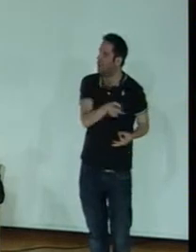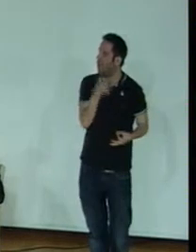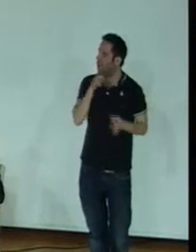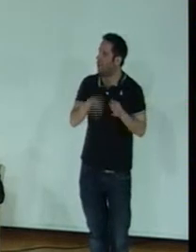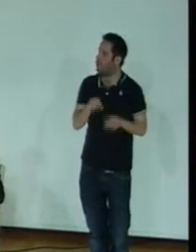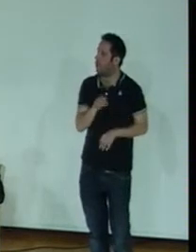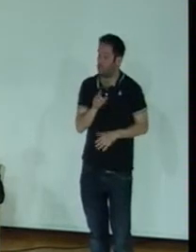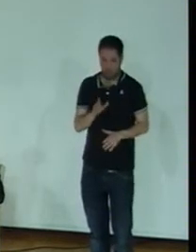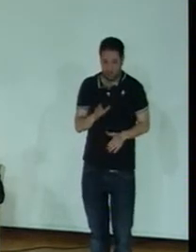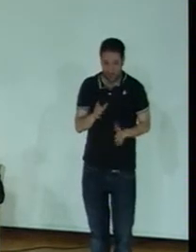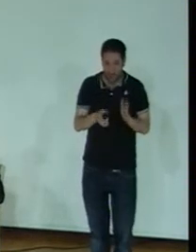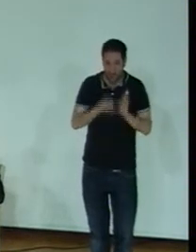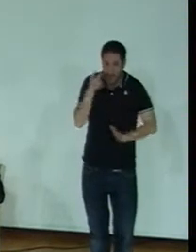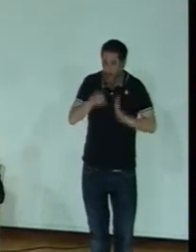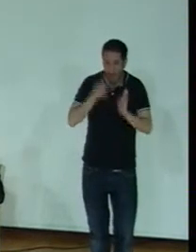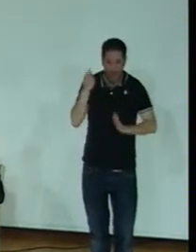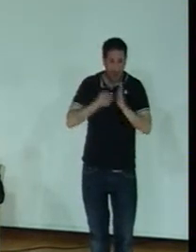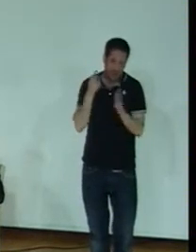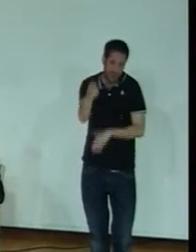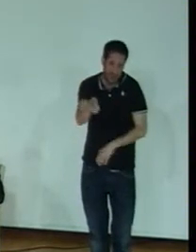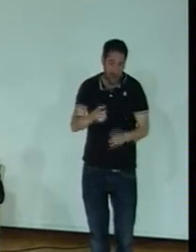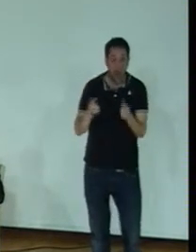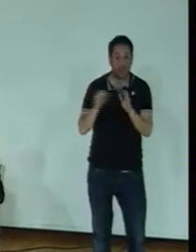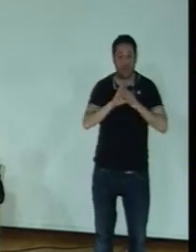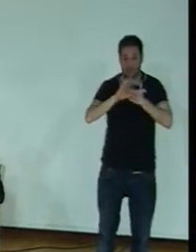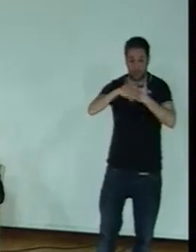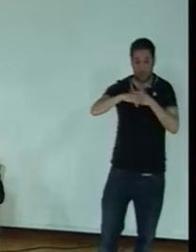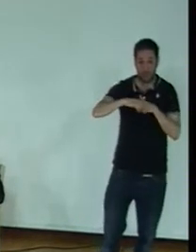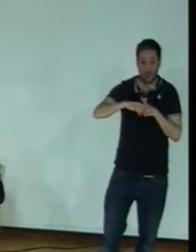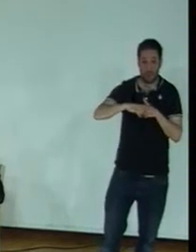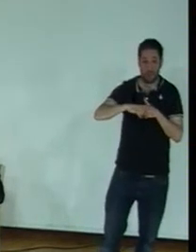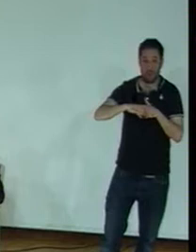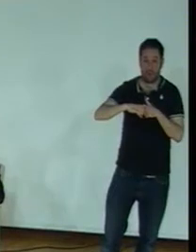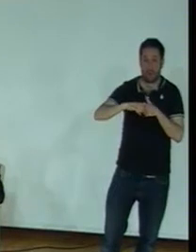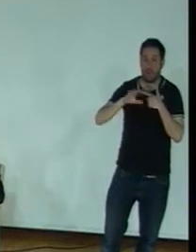fait. C'est un point qu'on ne répétera jamais assez. Le chiffrement ne vise pas donc à